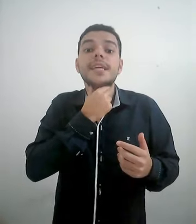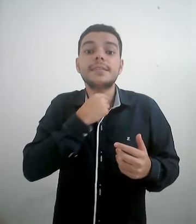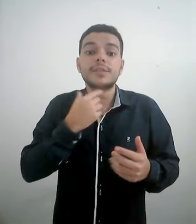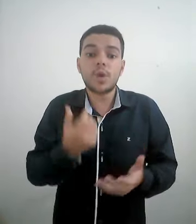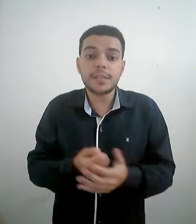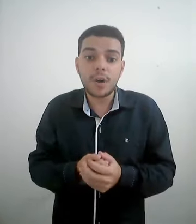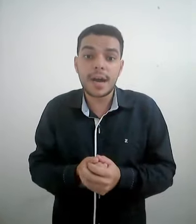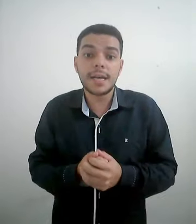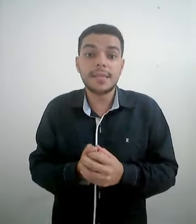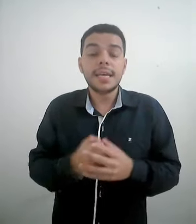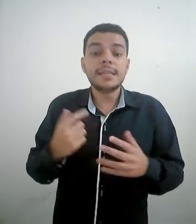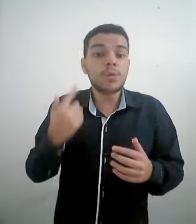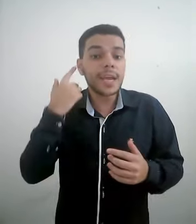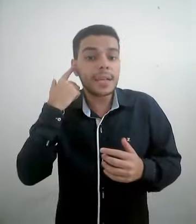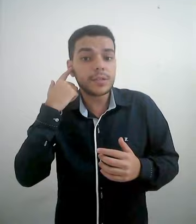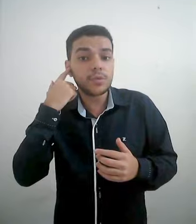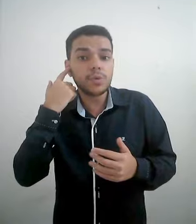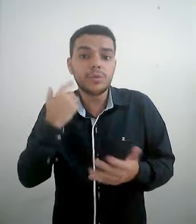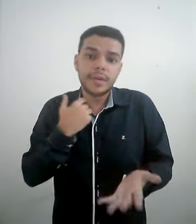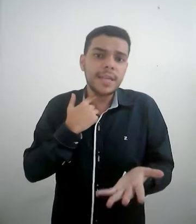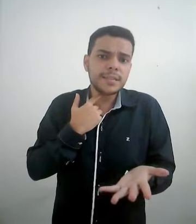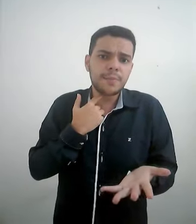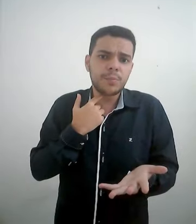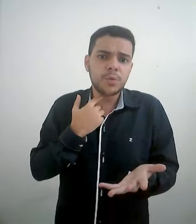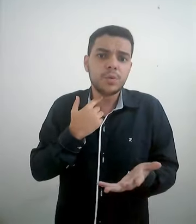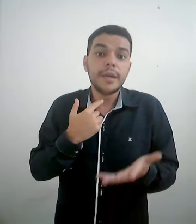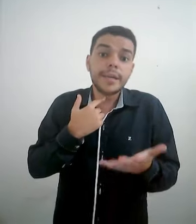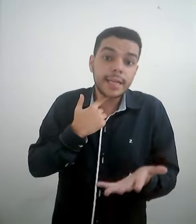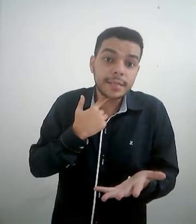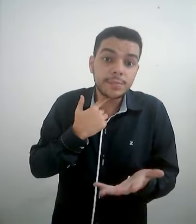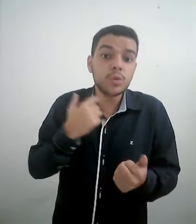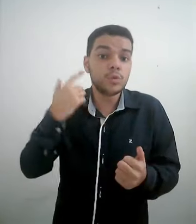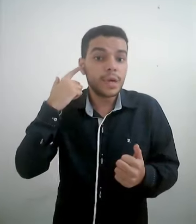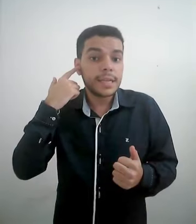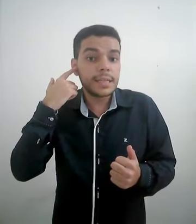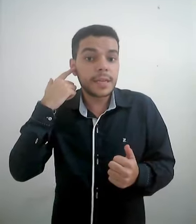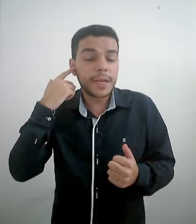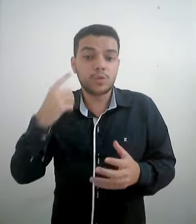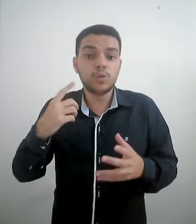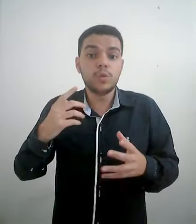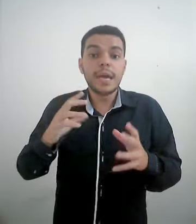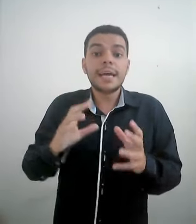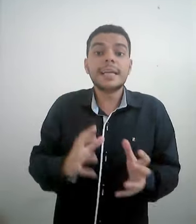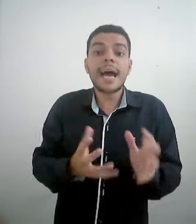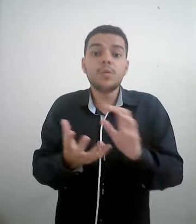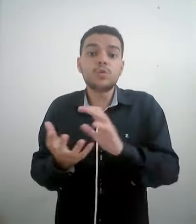deficiências nas cordas vocais. Então quem nasce surdo nem sempre é mudo. E quem nasce mudo nem sempre é surdo. Os